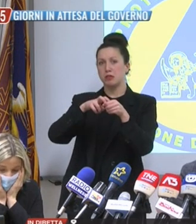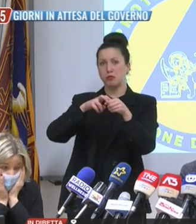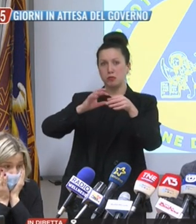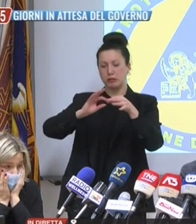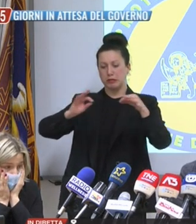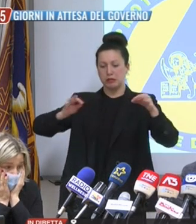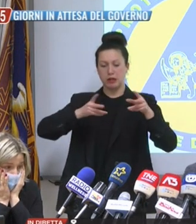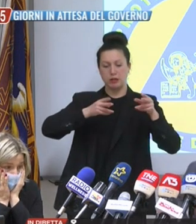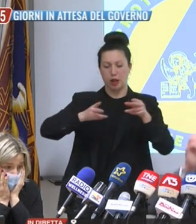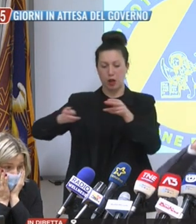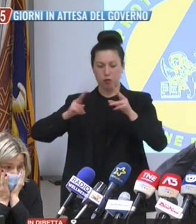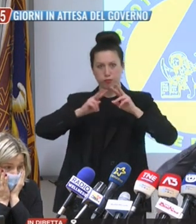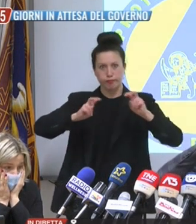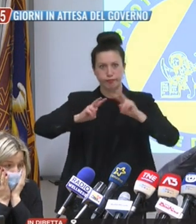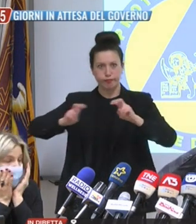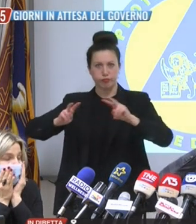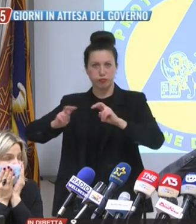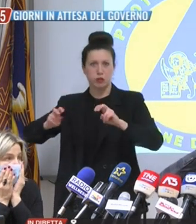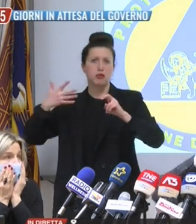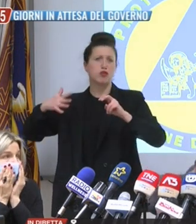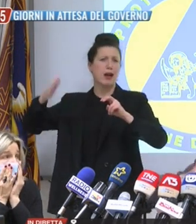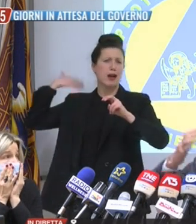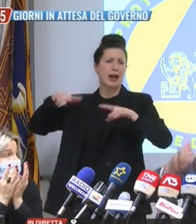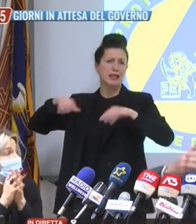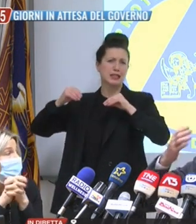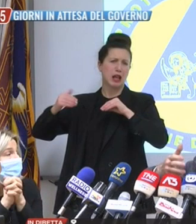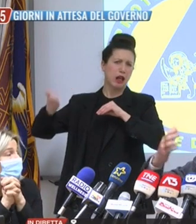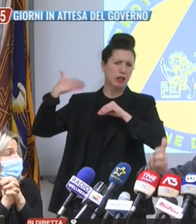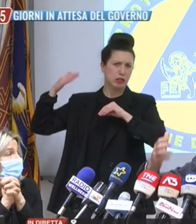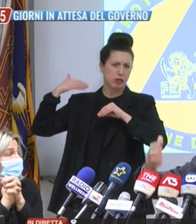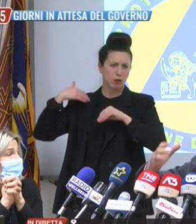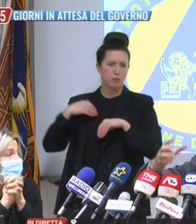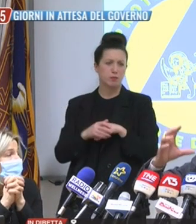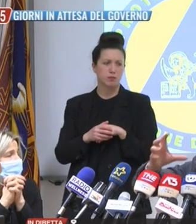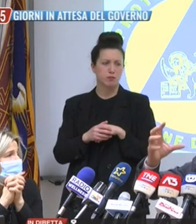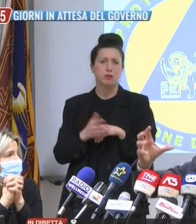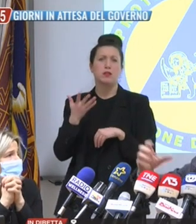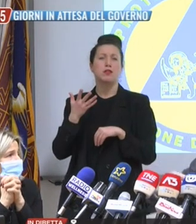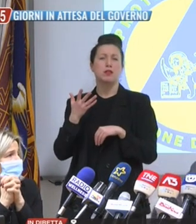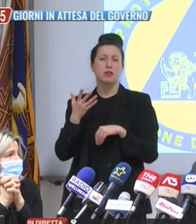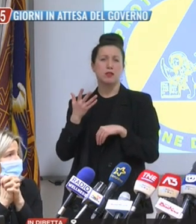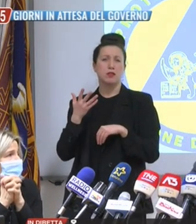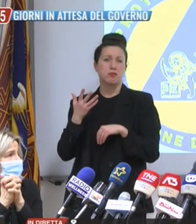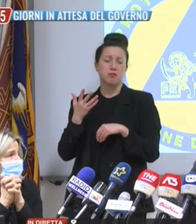la questione, perché già dalla primavera avevano detto cerchiamo di sequenziare di ogni mese un plafond